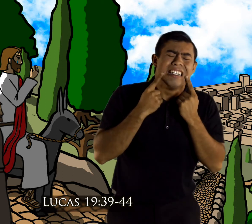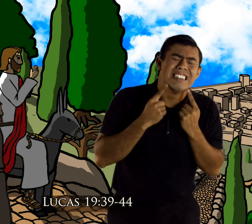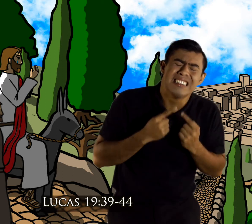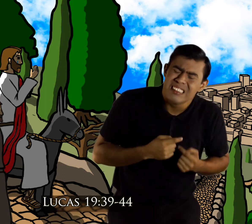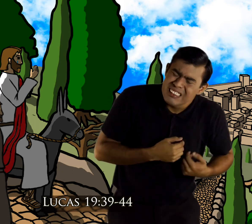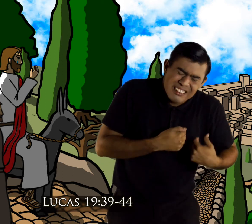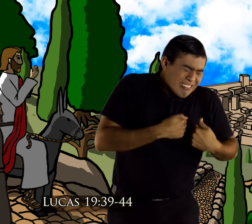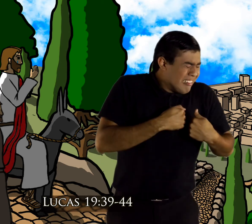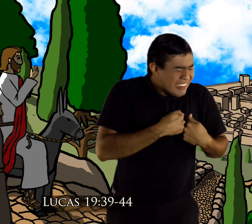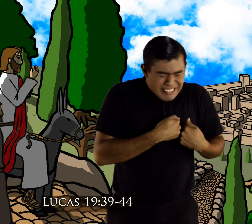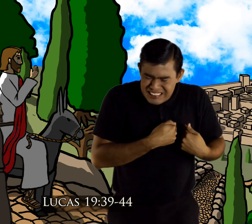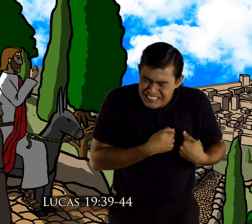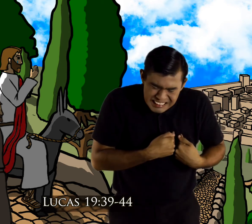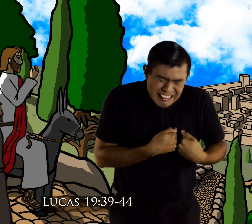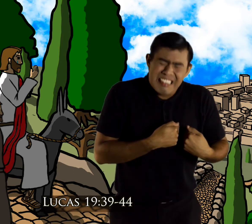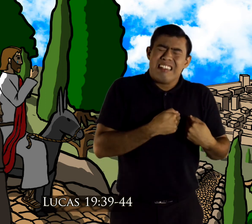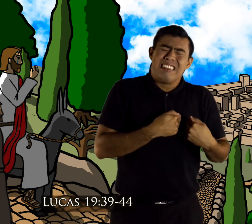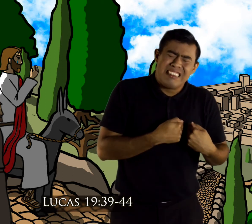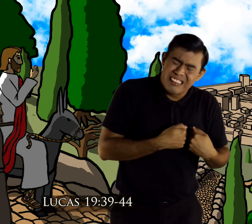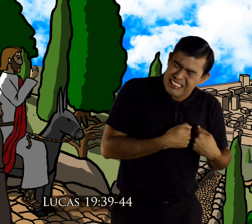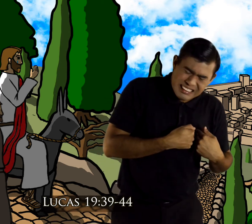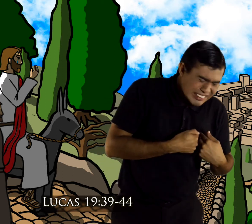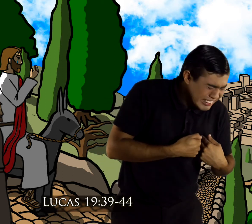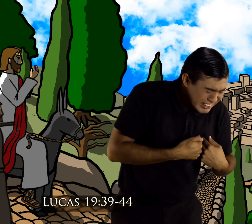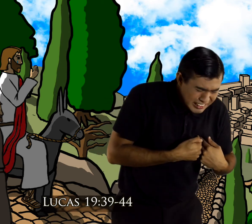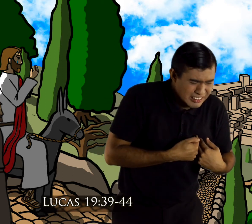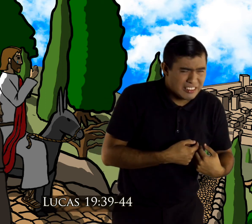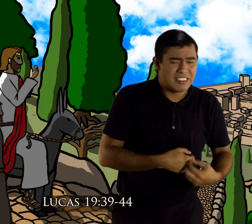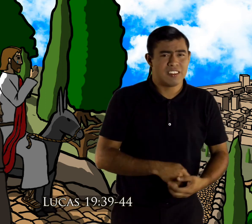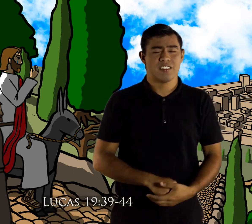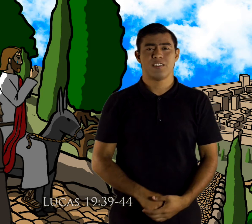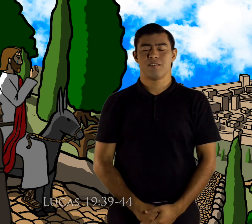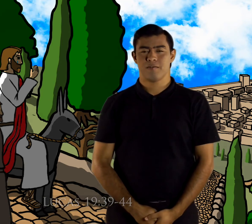Jesús lloraba sobre las personas de Jerusalén con mucho sentimiento.